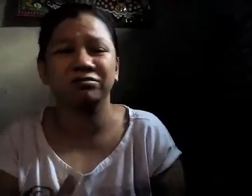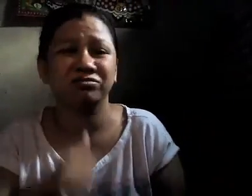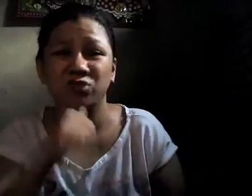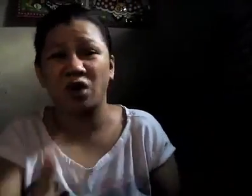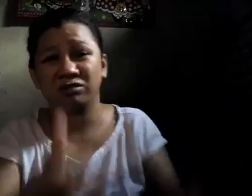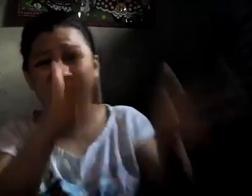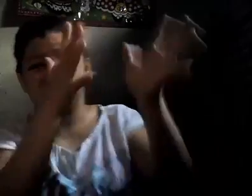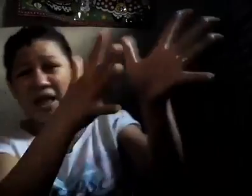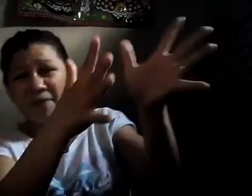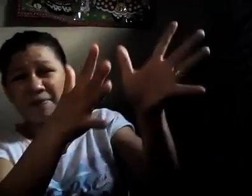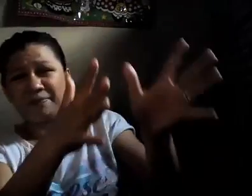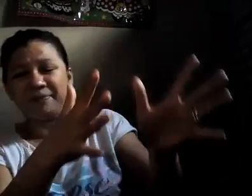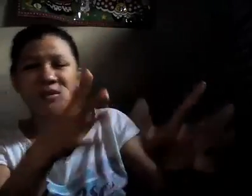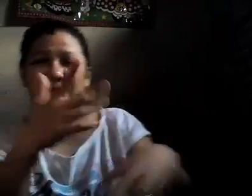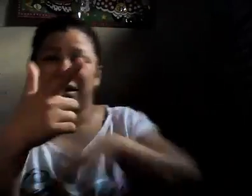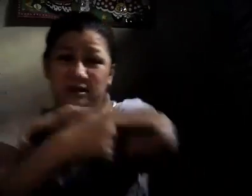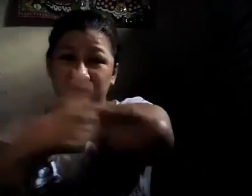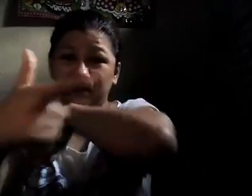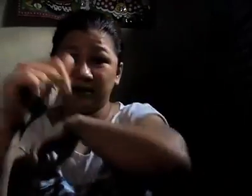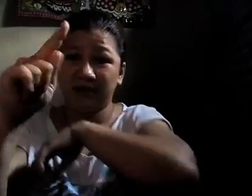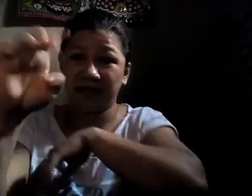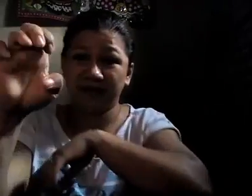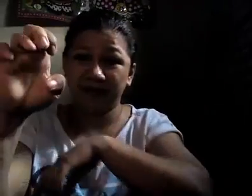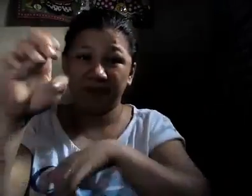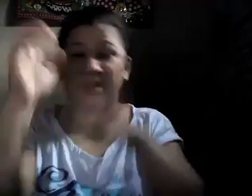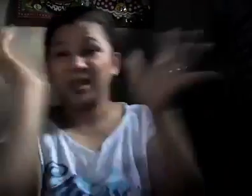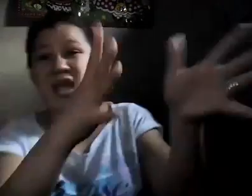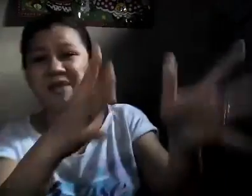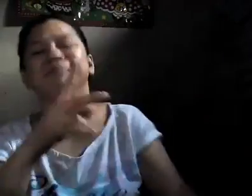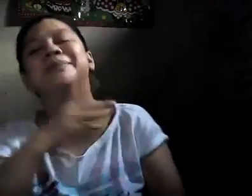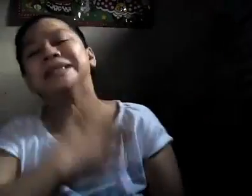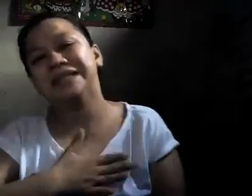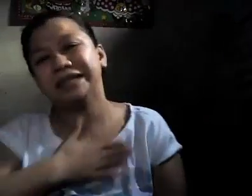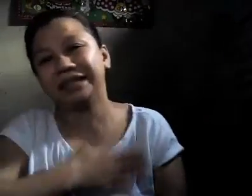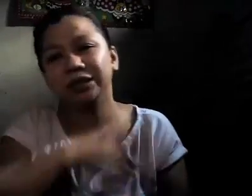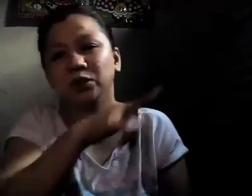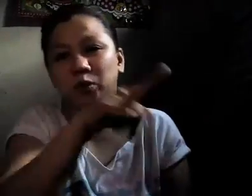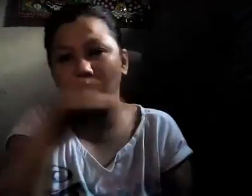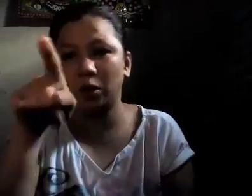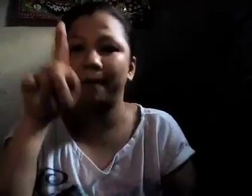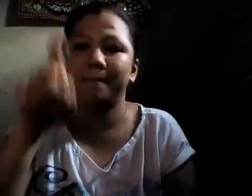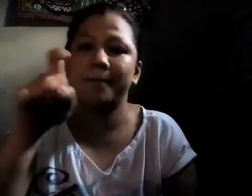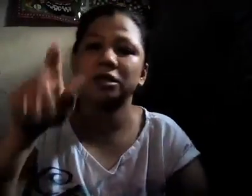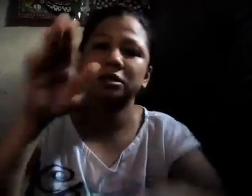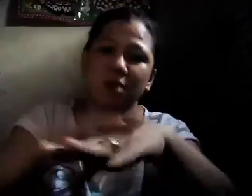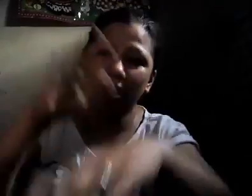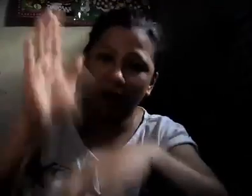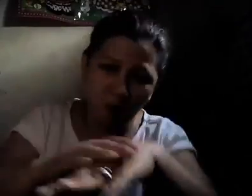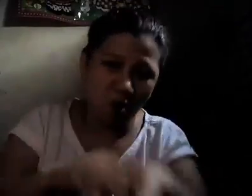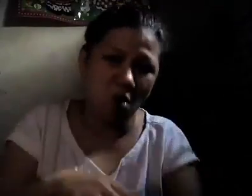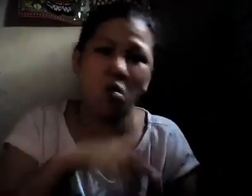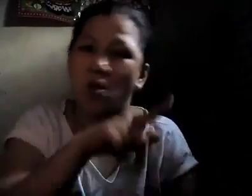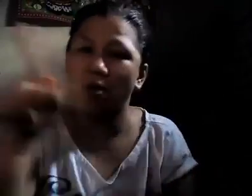Wala naman. I'm worried dahil... Maraming mga ibang tao doon. Ibang